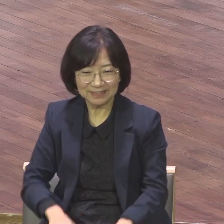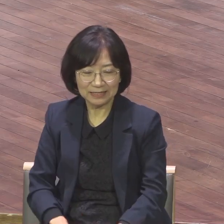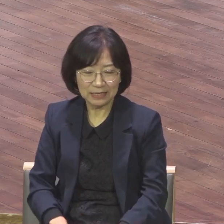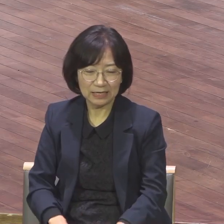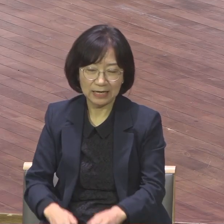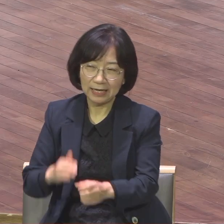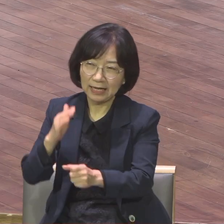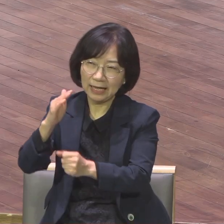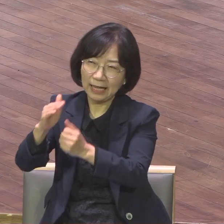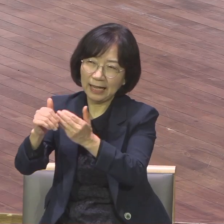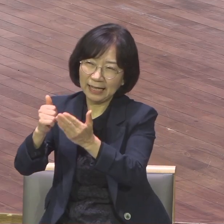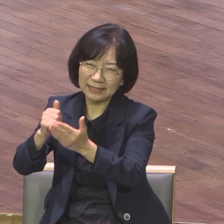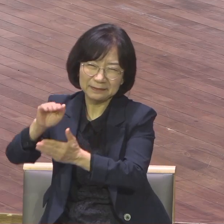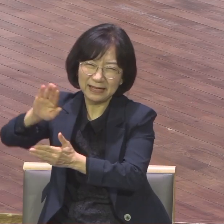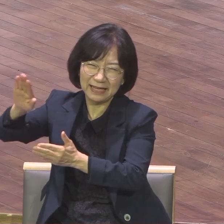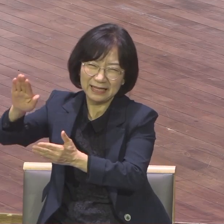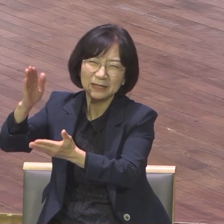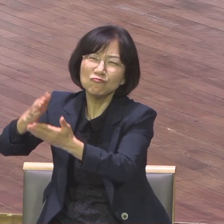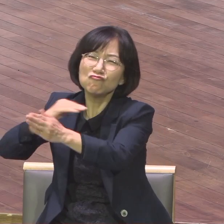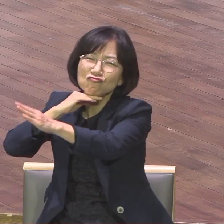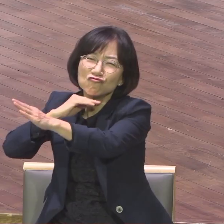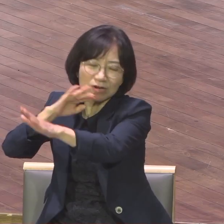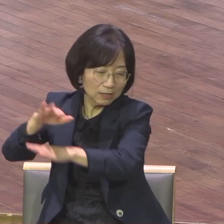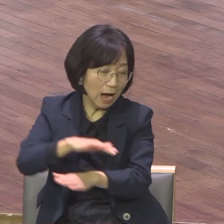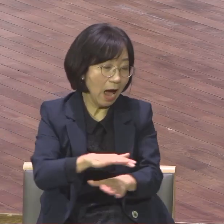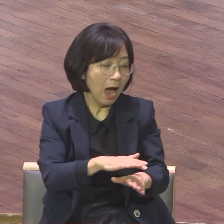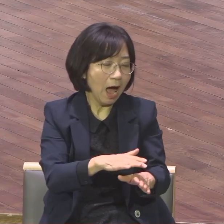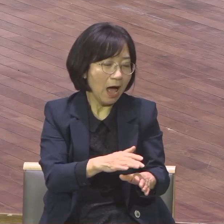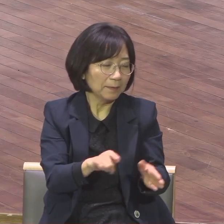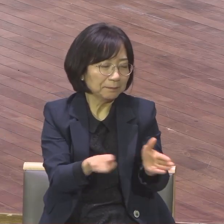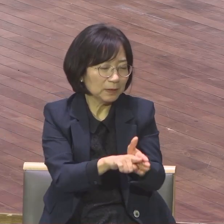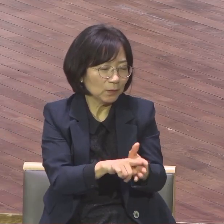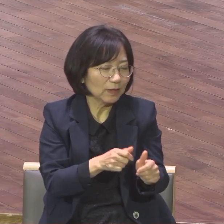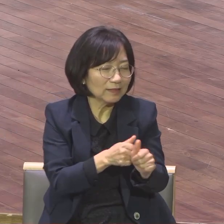하나님보다 더 의지하는 거. 하나님 되게 기분 나빠요.